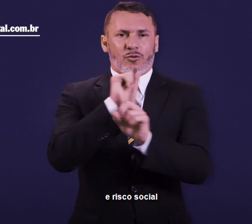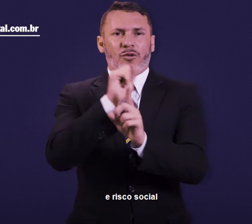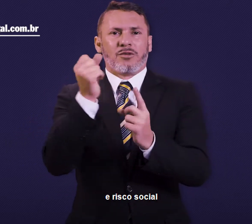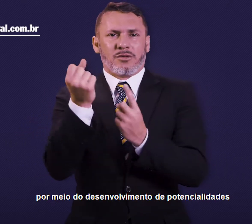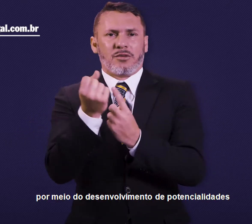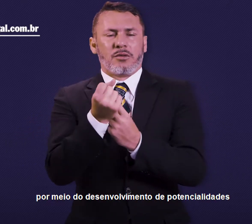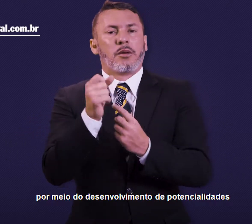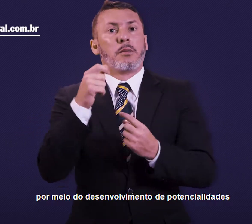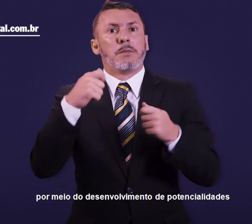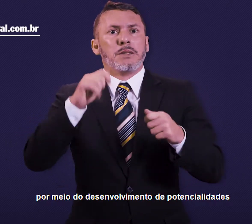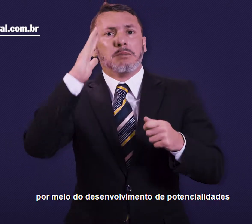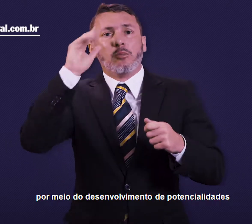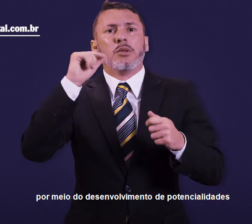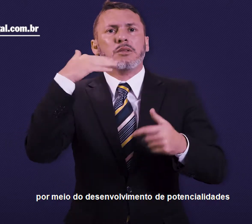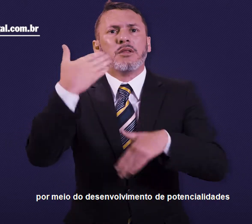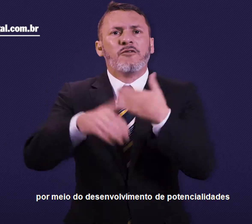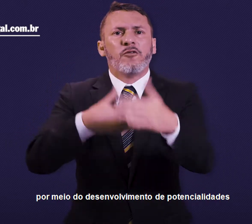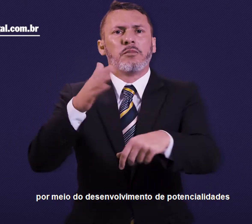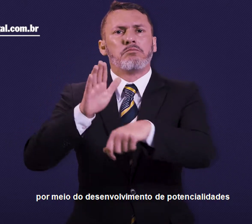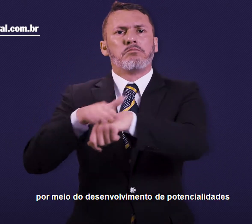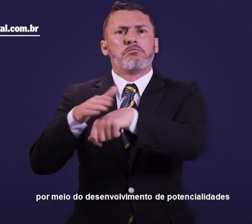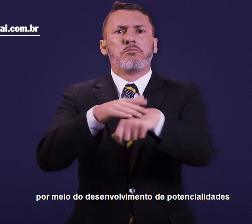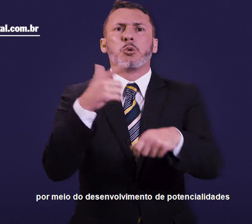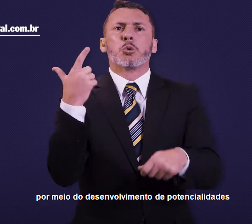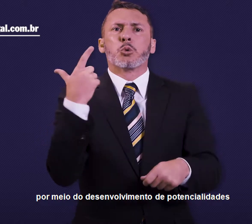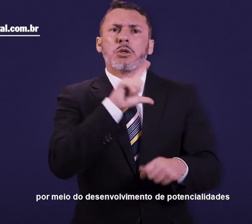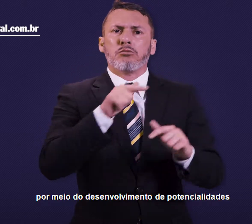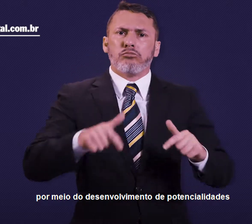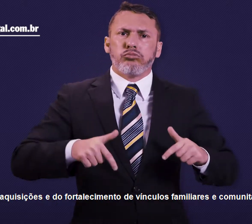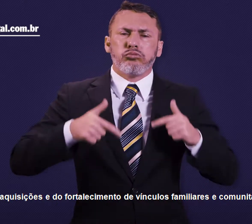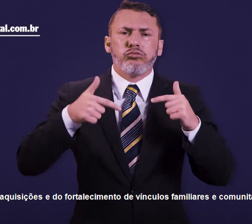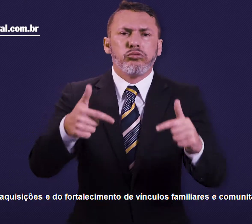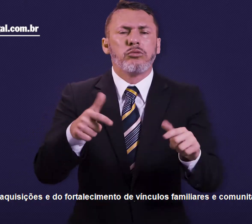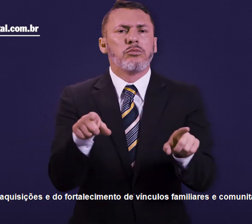social por meio do desenvolvimento de potencialidades